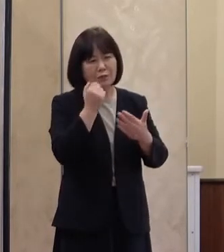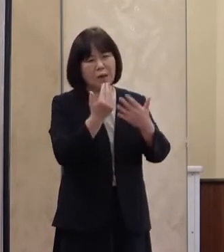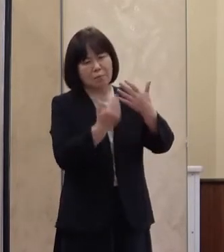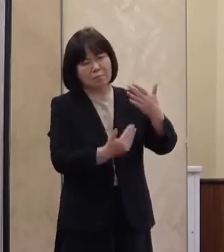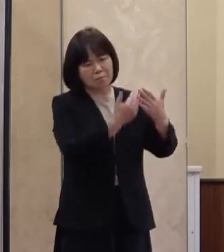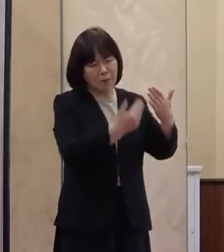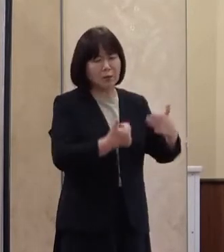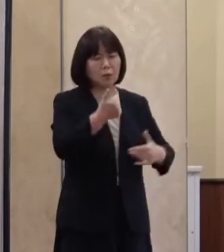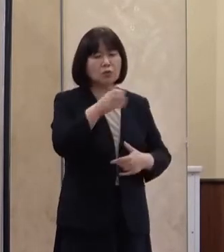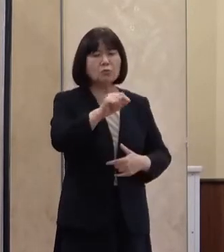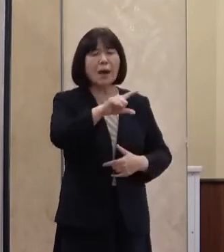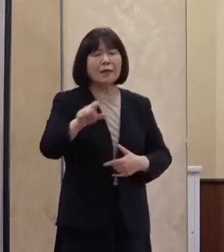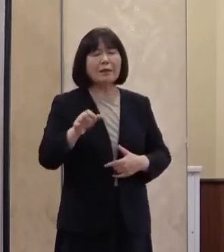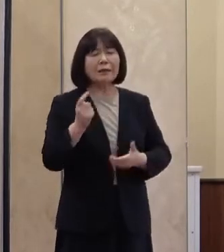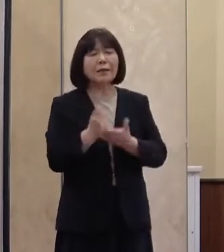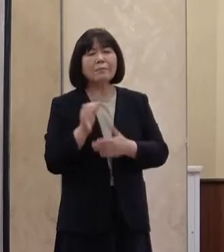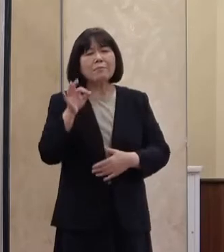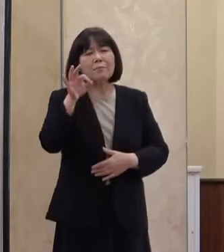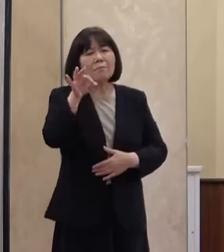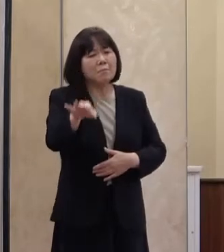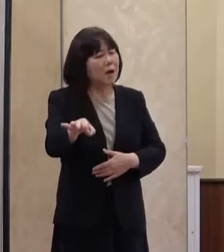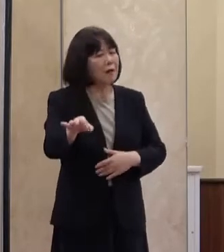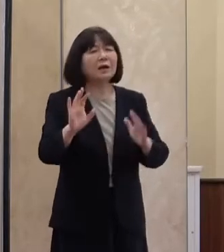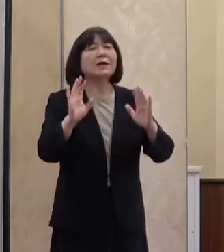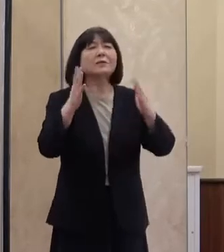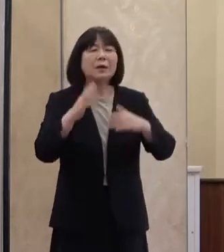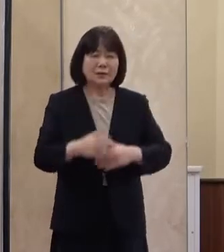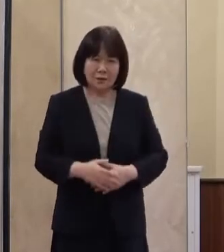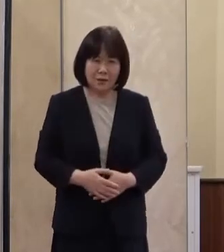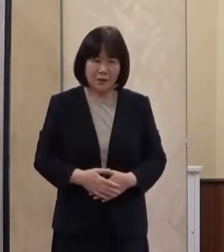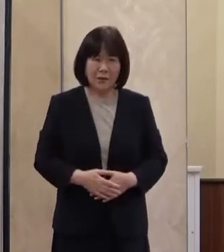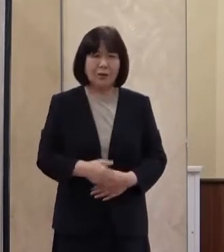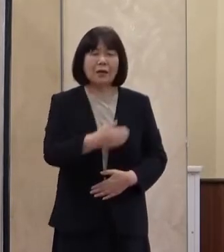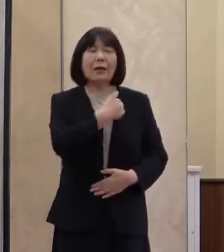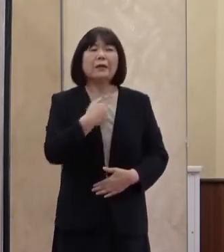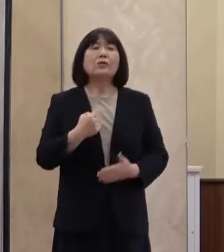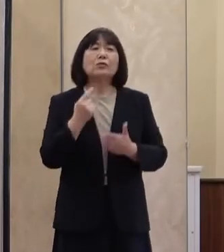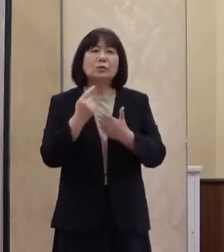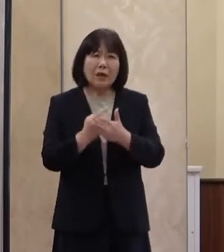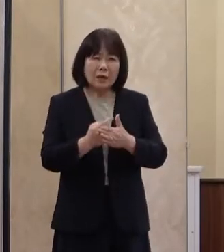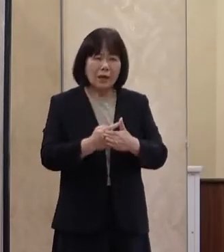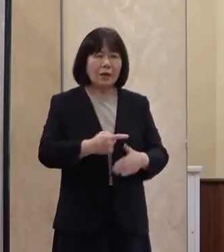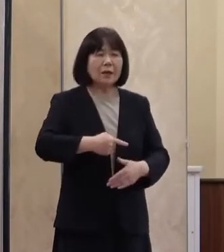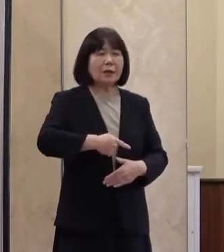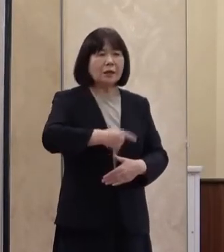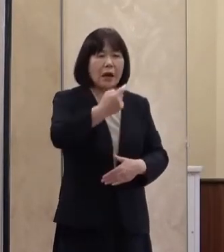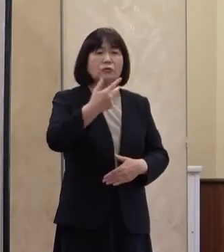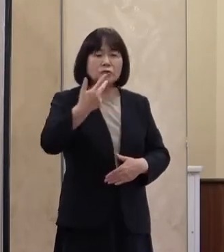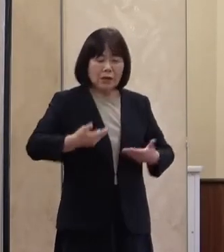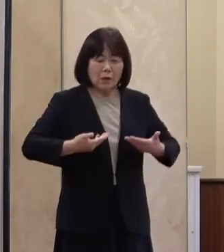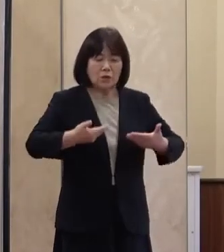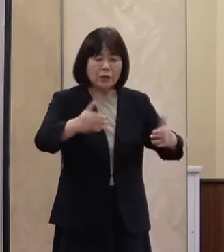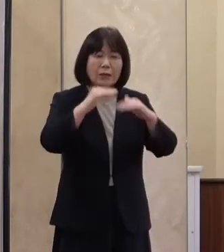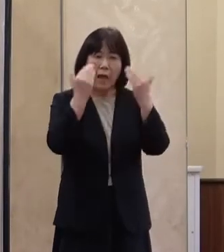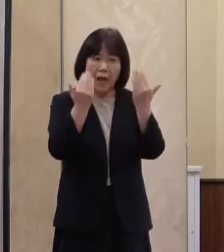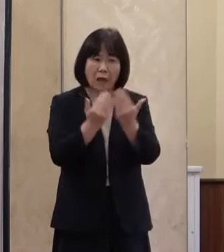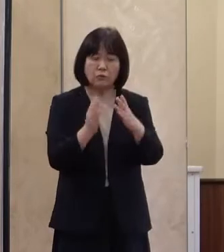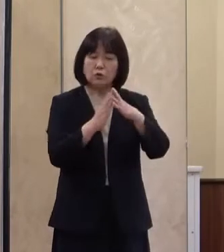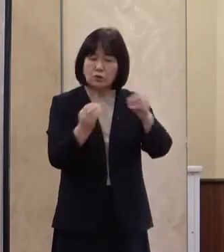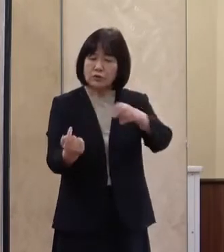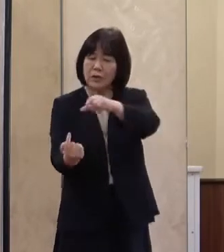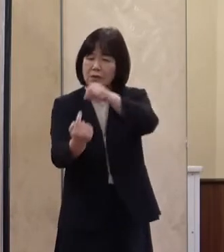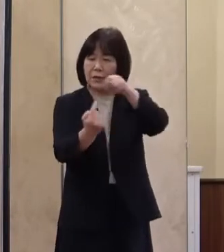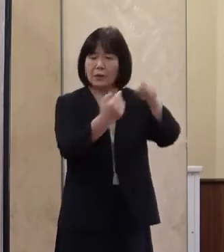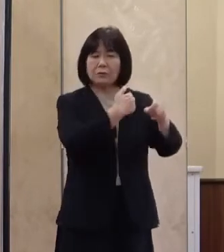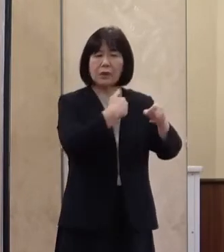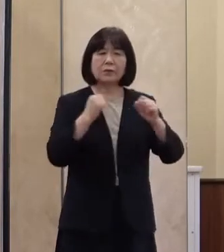50万円だけやるとかそういうものではやっぱりないです。ですので、まずできるだけこの107事業商店街が採択されるようにや